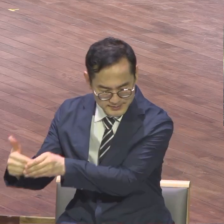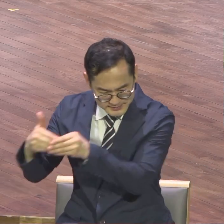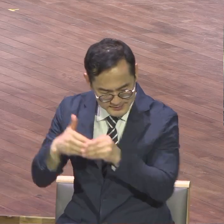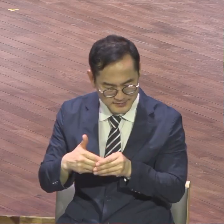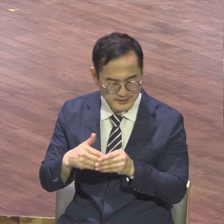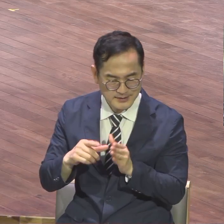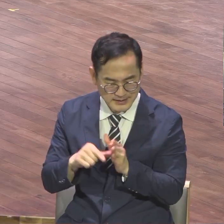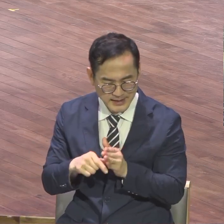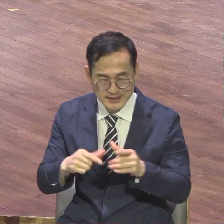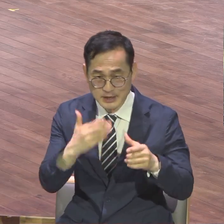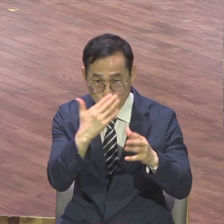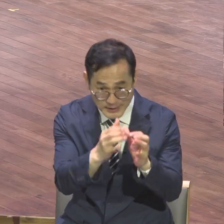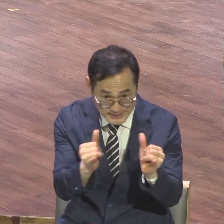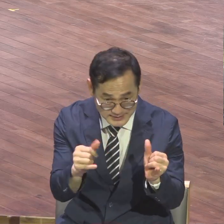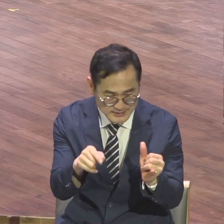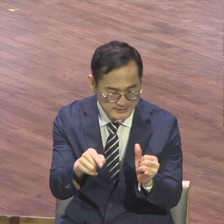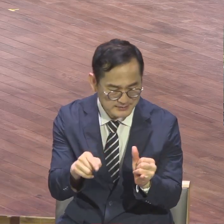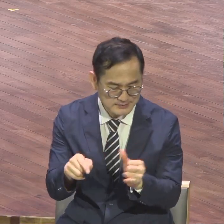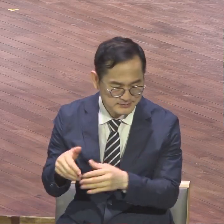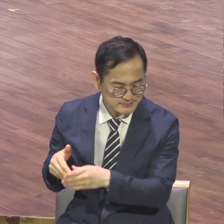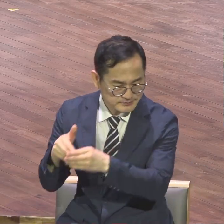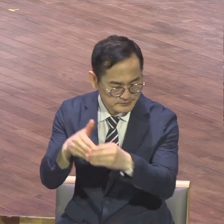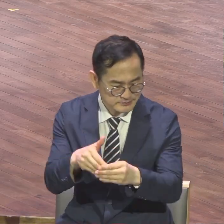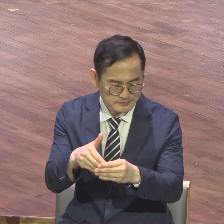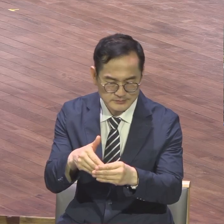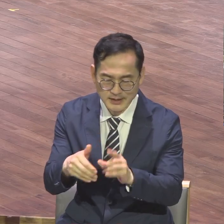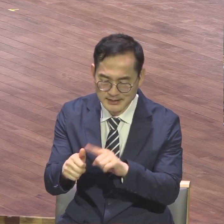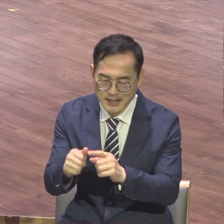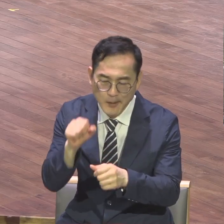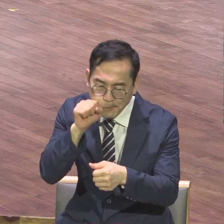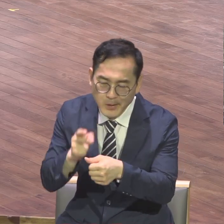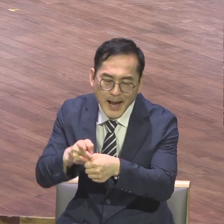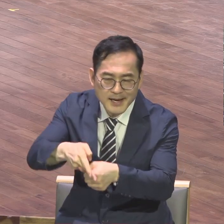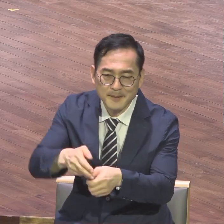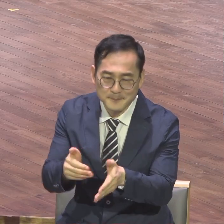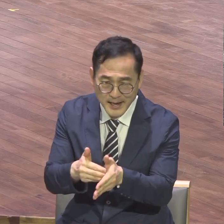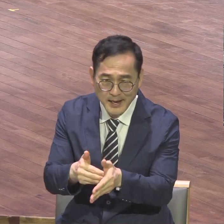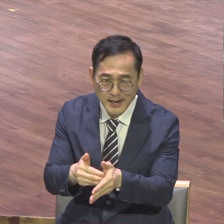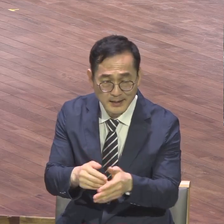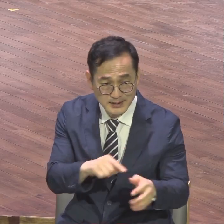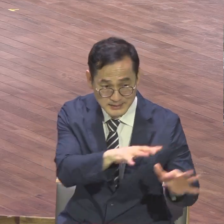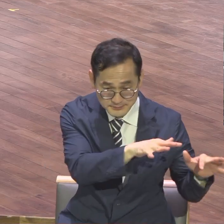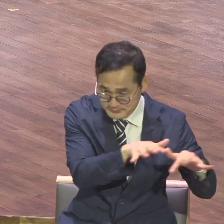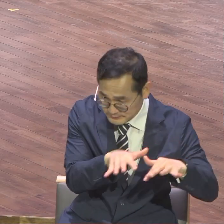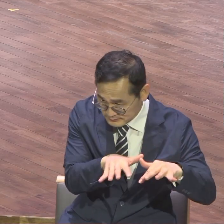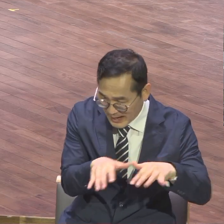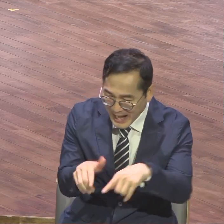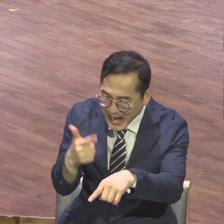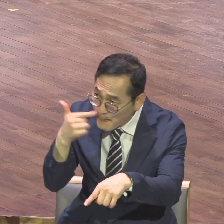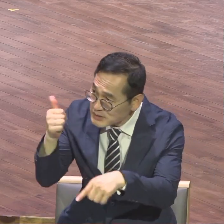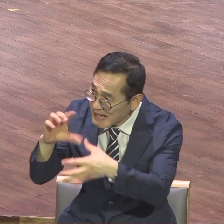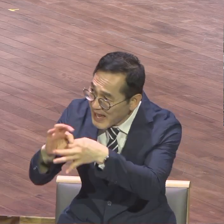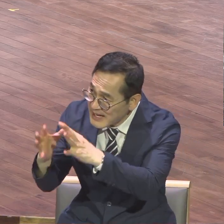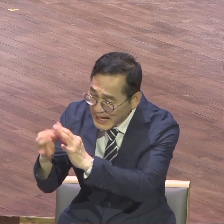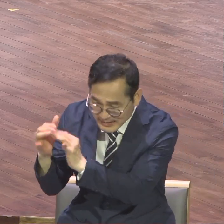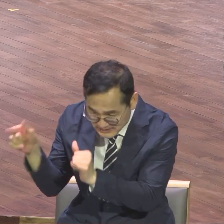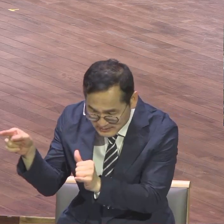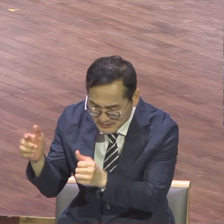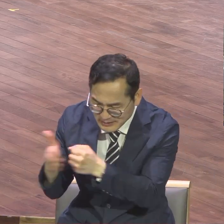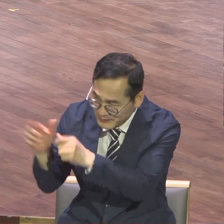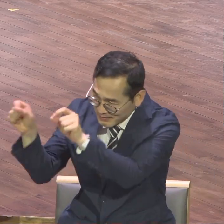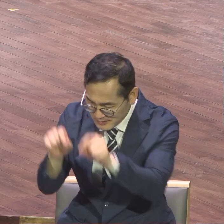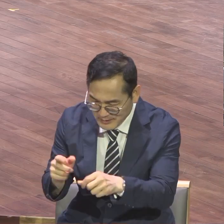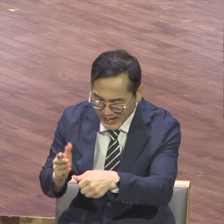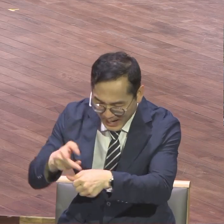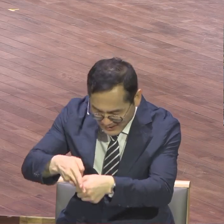있는 유대인으로 말미암아 그를 데려다가 할례를 행하니 이는 그 사람들이 그의 아버지는 헬라인인 줄 다